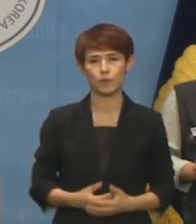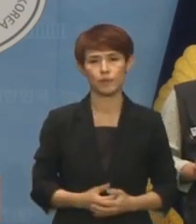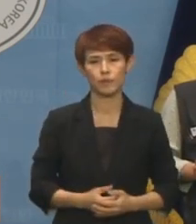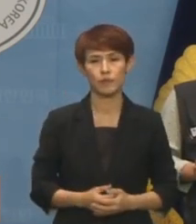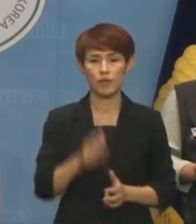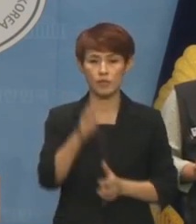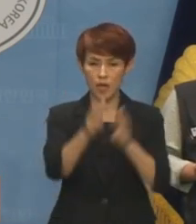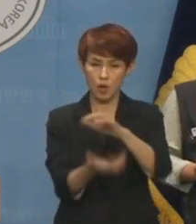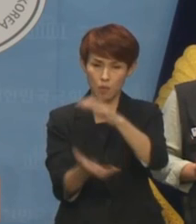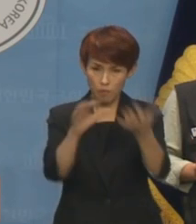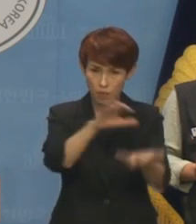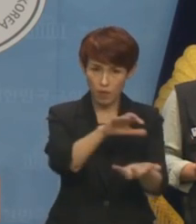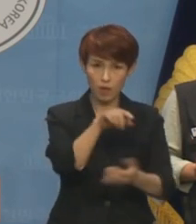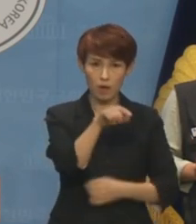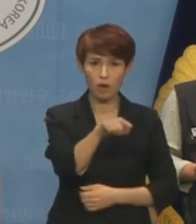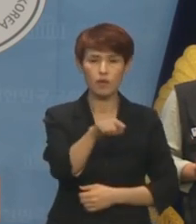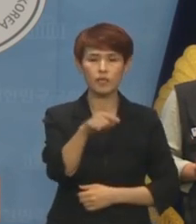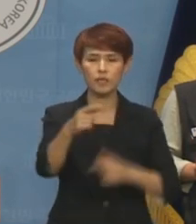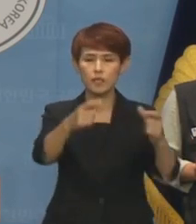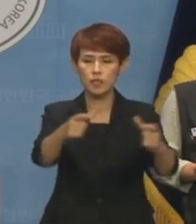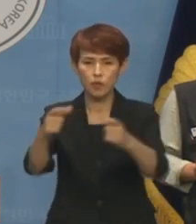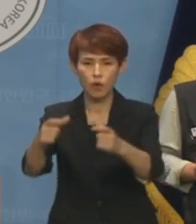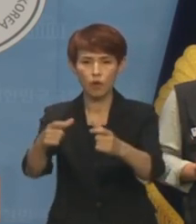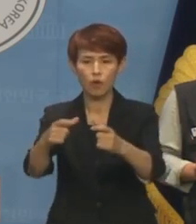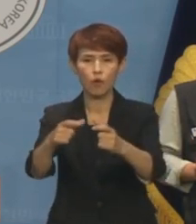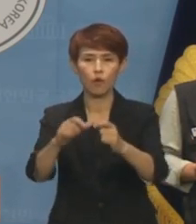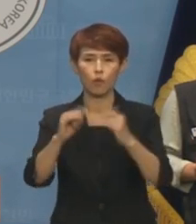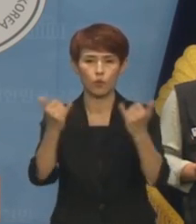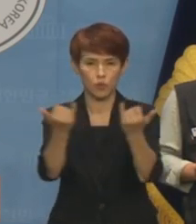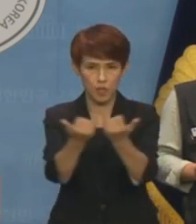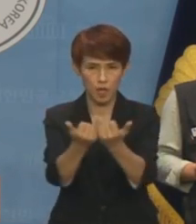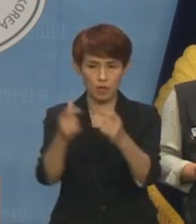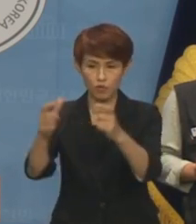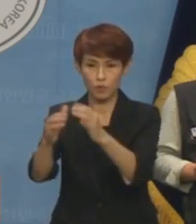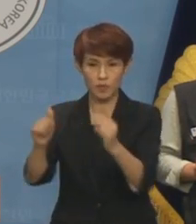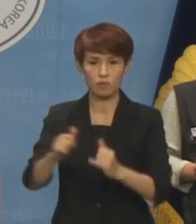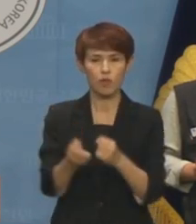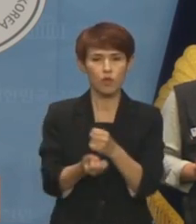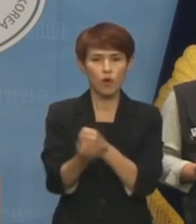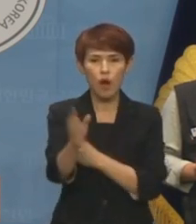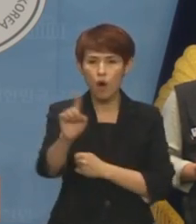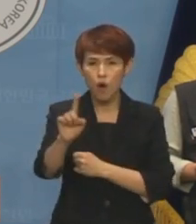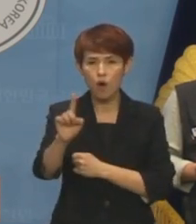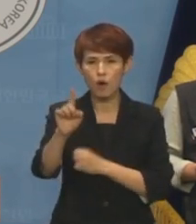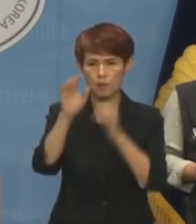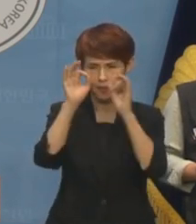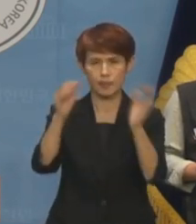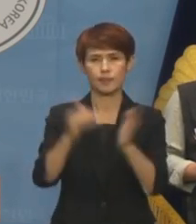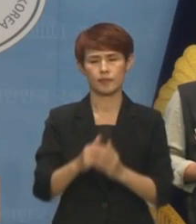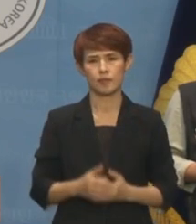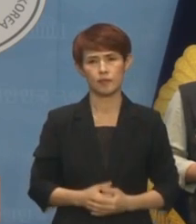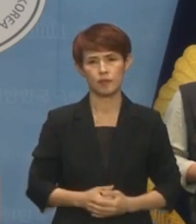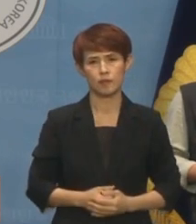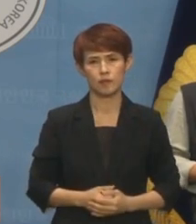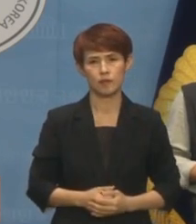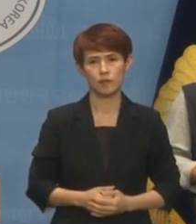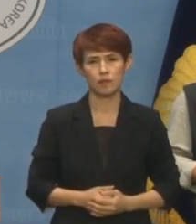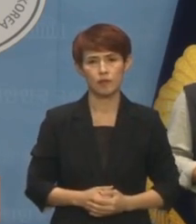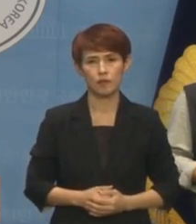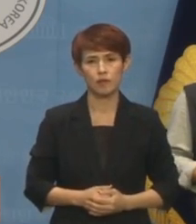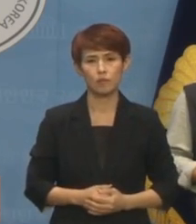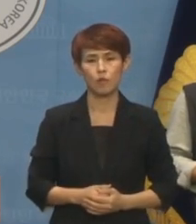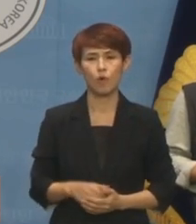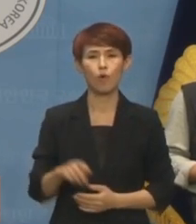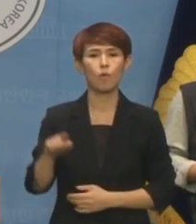변화가 해당 지역 공동체와 주민들에게 어떤 영향을 미쳐왔는지 목도해 왔다. 사북에서,